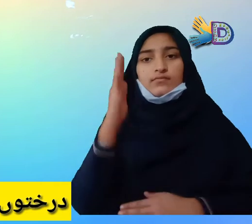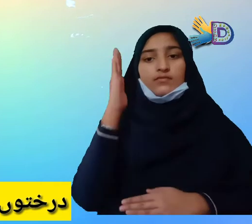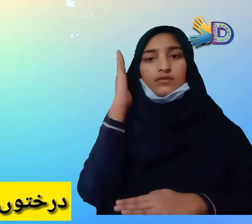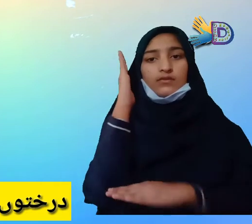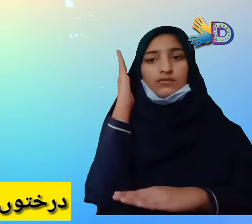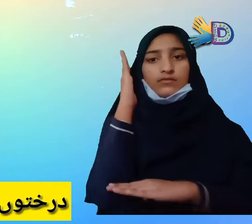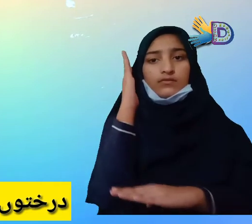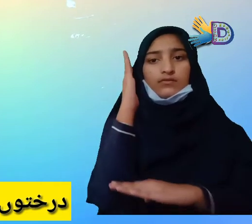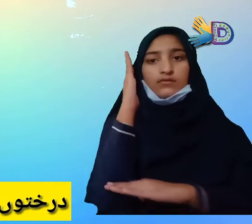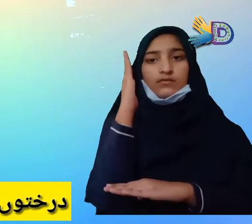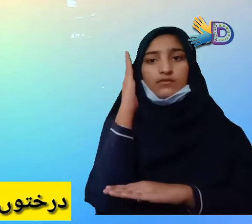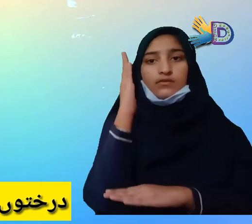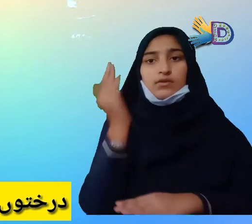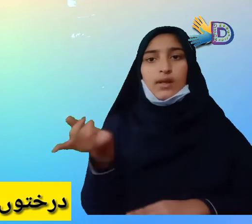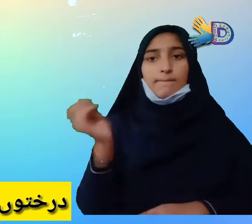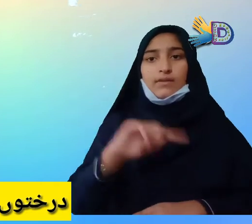दरख्तों पर